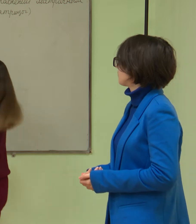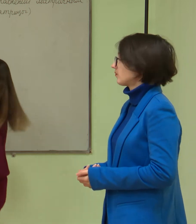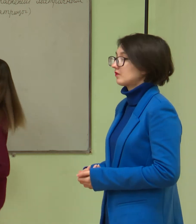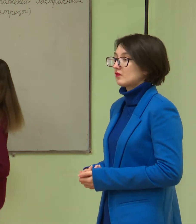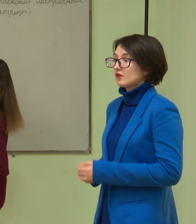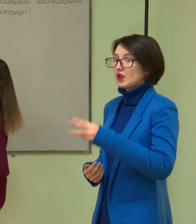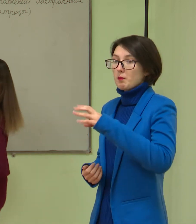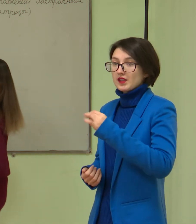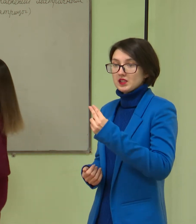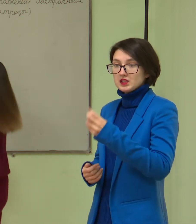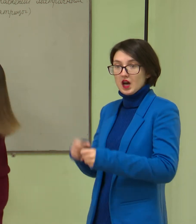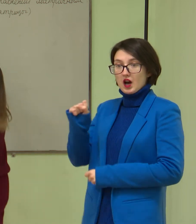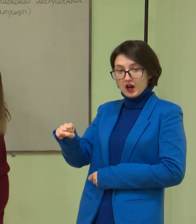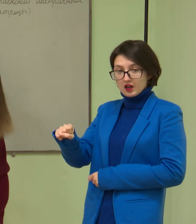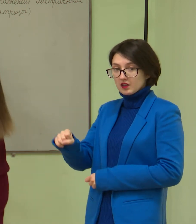матрица А